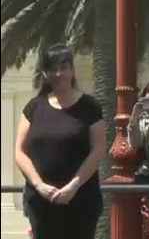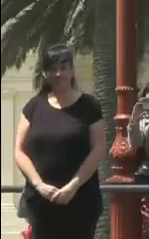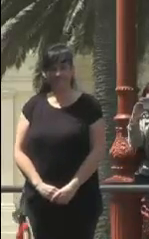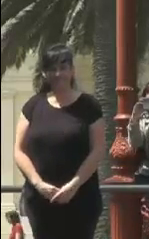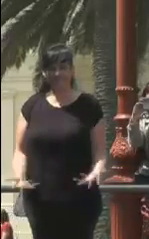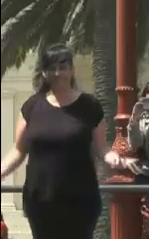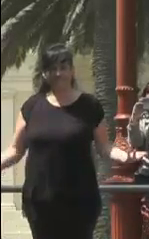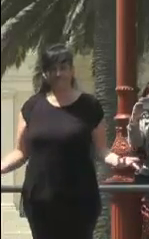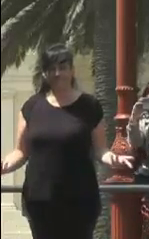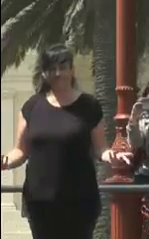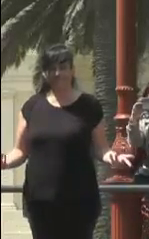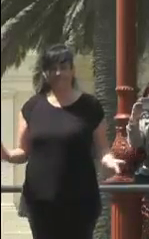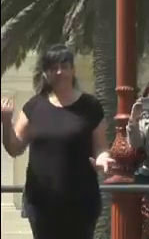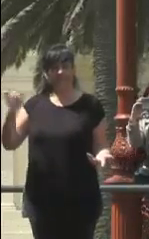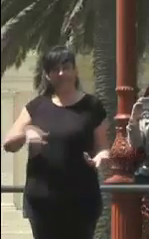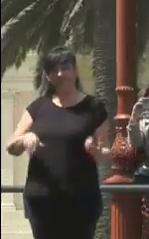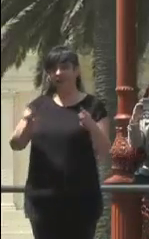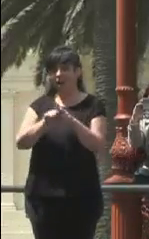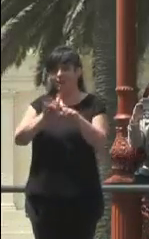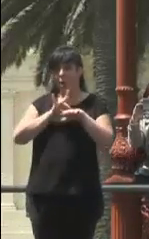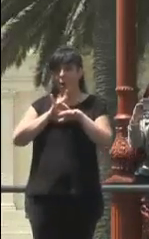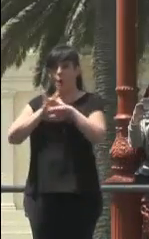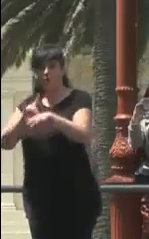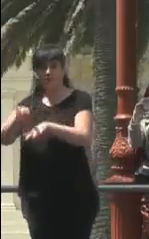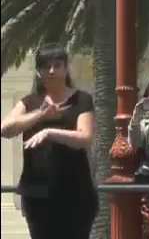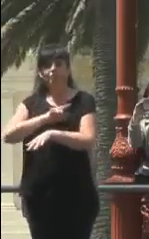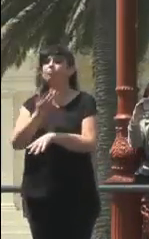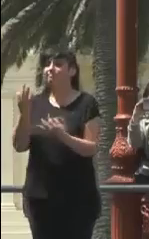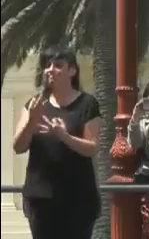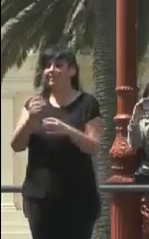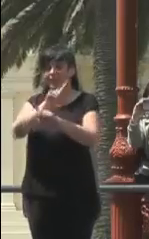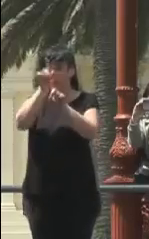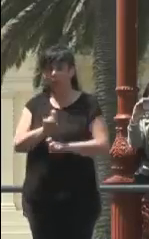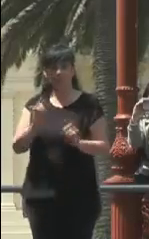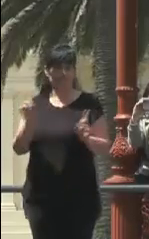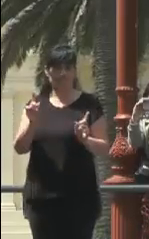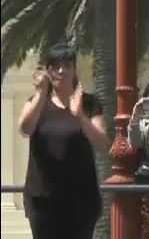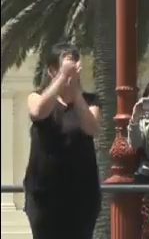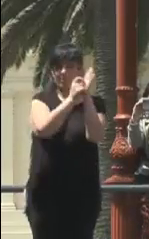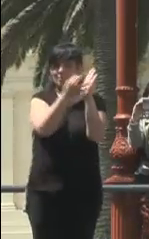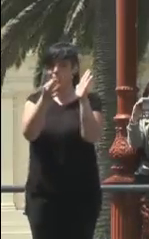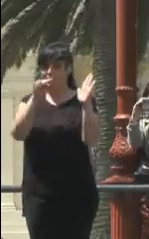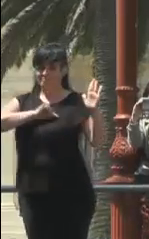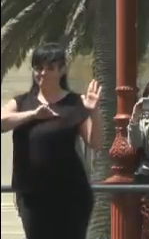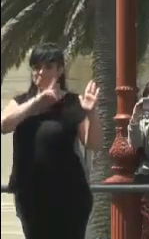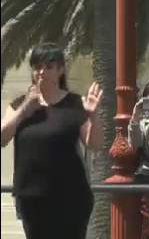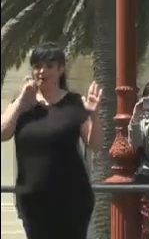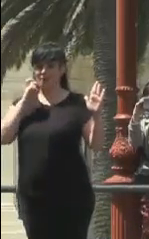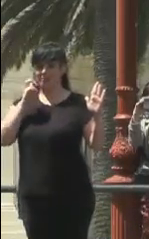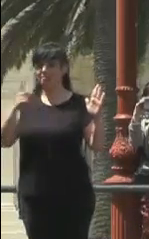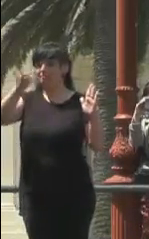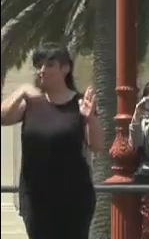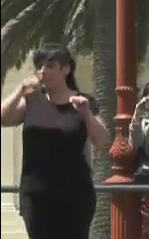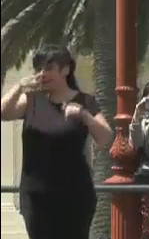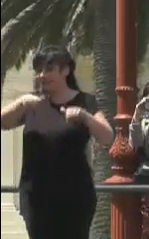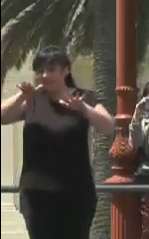Sin duda, nuestra brújula no son las encuestas, son los principios y los valores, y sois vosotros y vosotras estando aquí manifestando